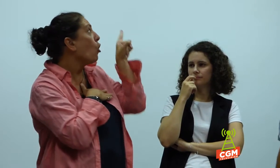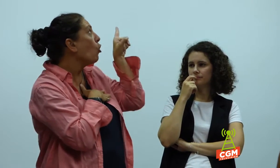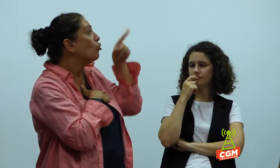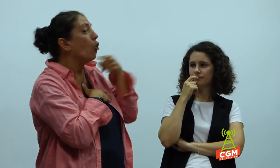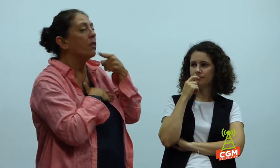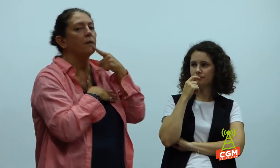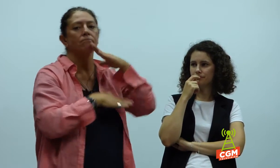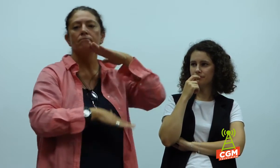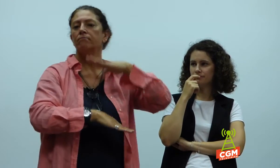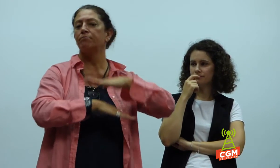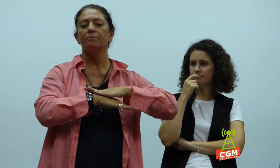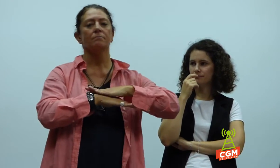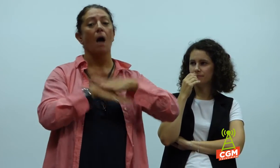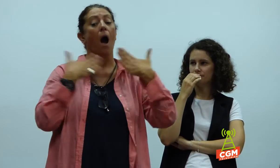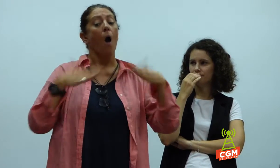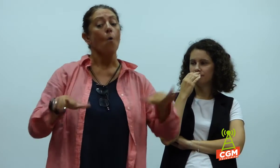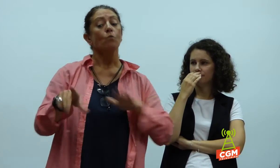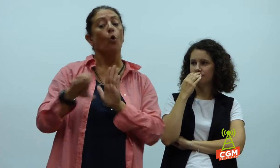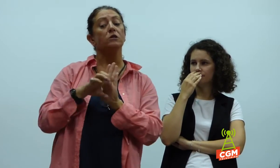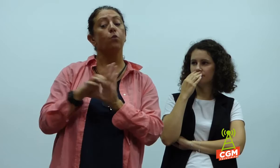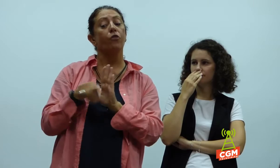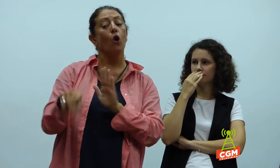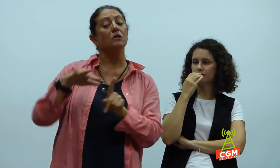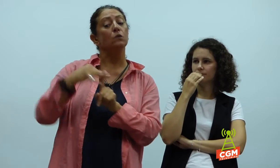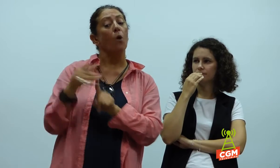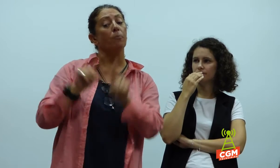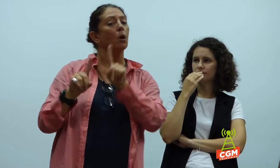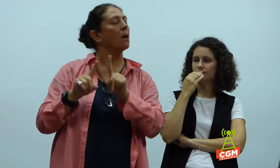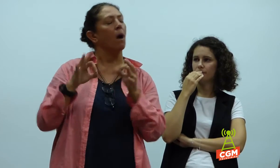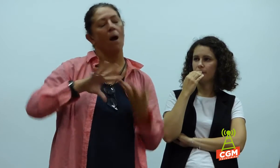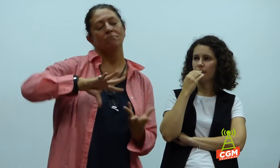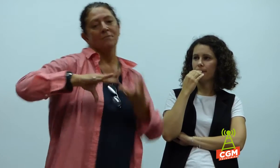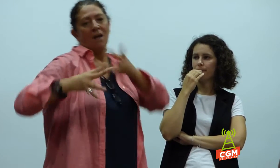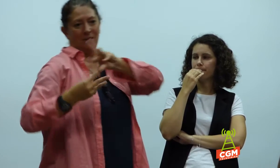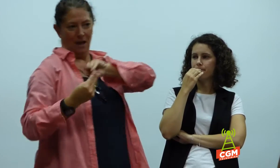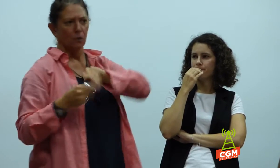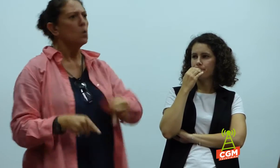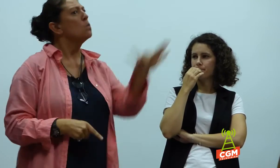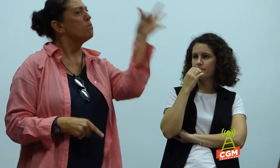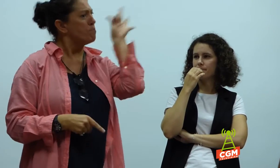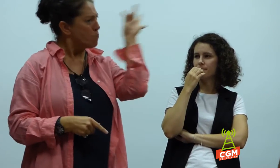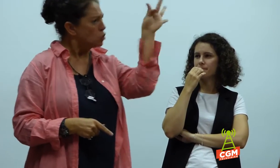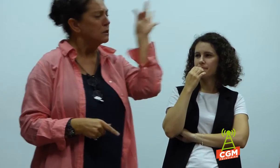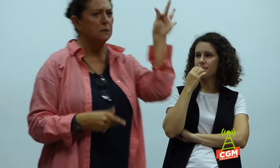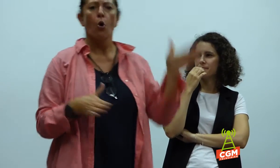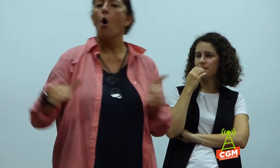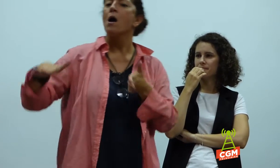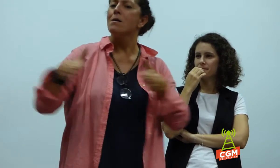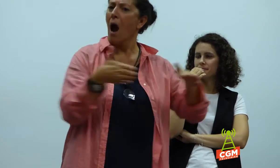base. Porque si lo manda Europa, esperemos que España lo tenga que cumplir y se tenga que adaptar. Y eso